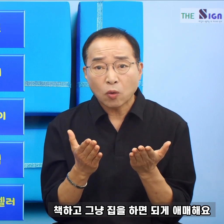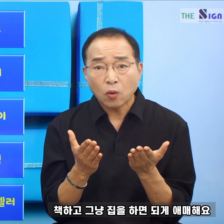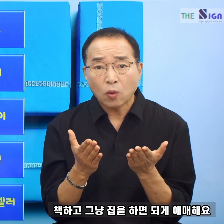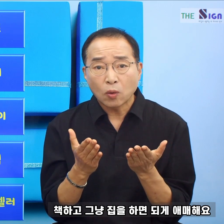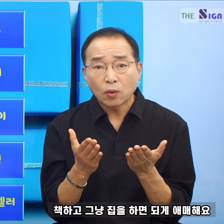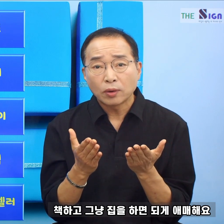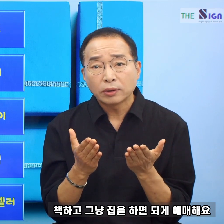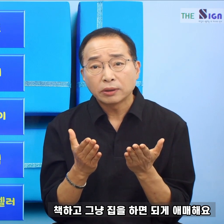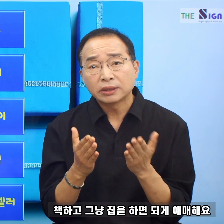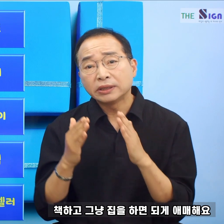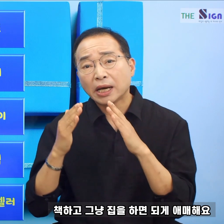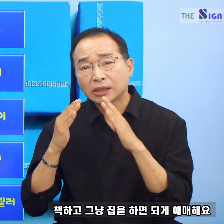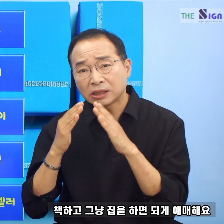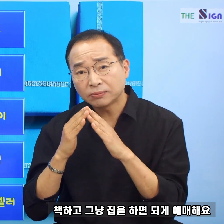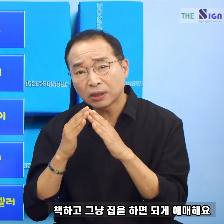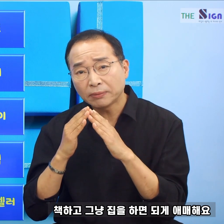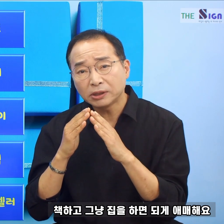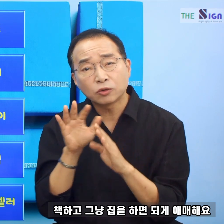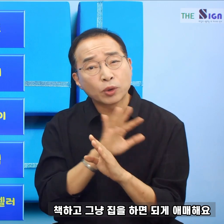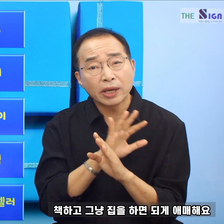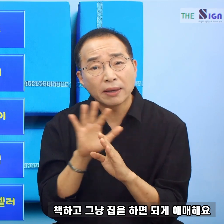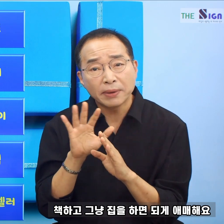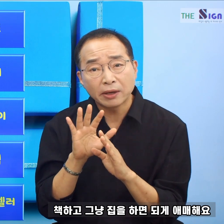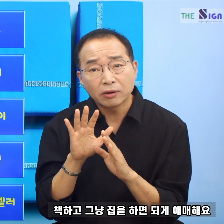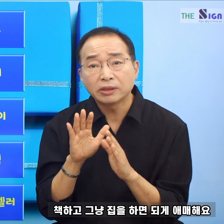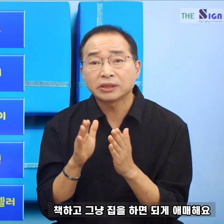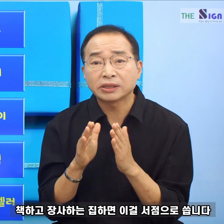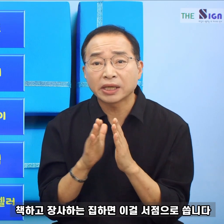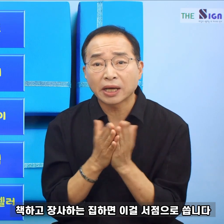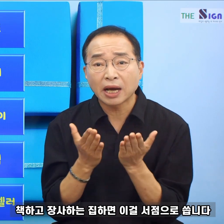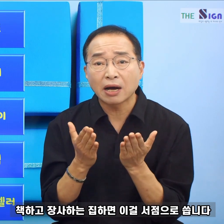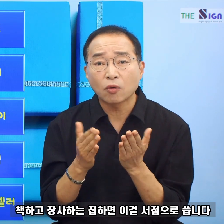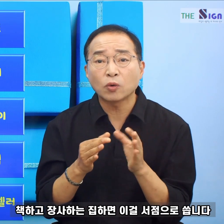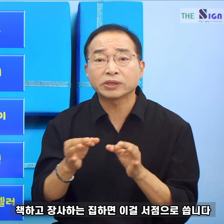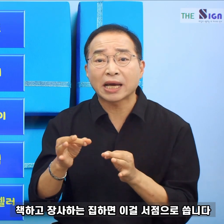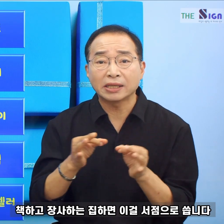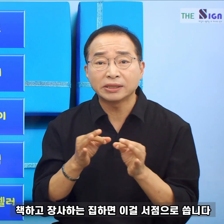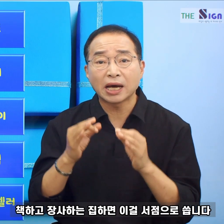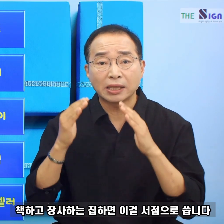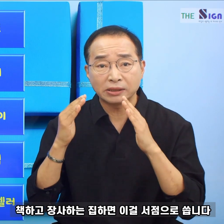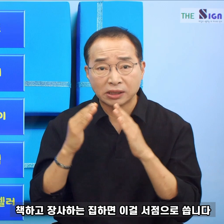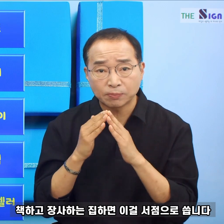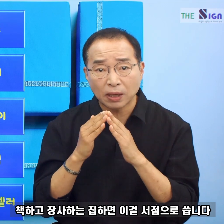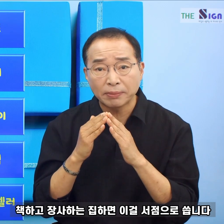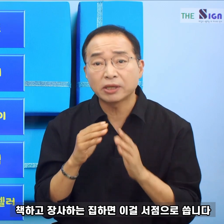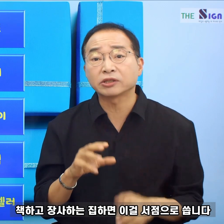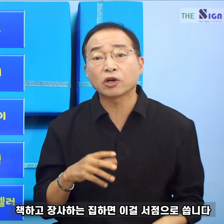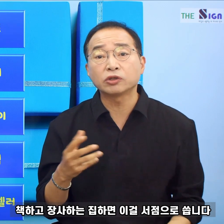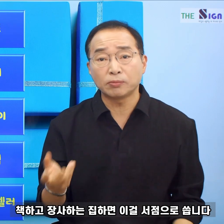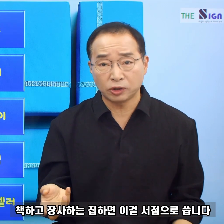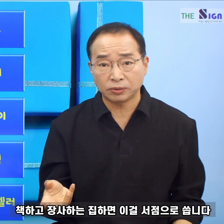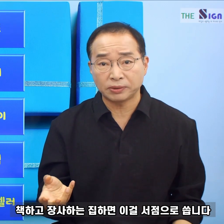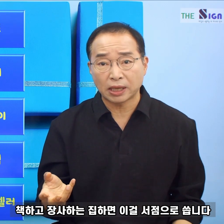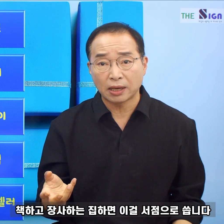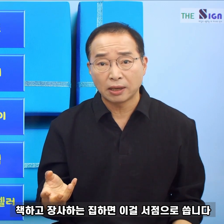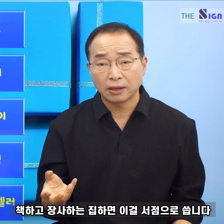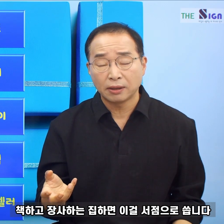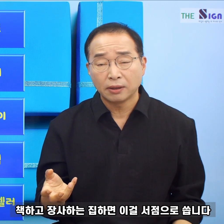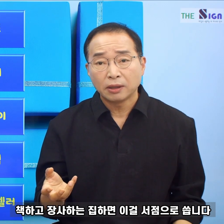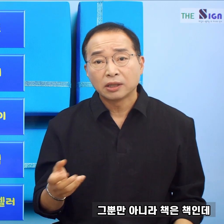책하고 그냥 집을 하면 이제 되게 애매해요. 책하고 장사하는 집 하면 이걸 서점을 씁니다.